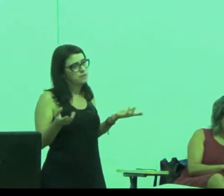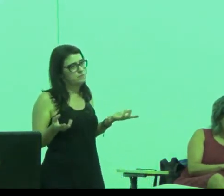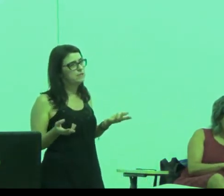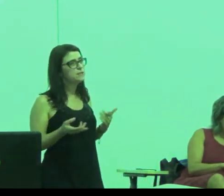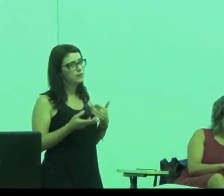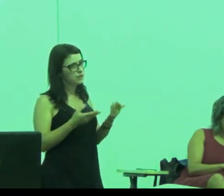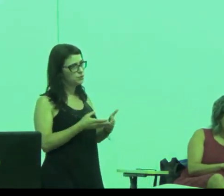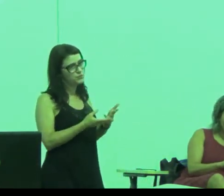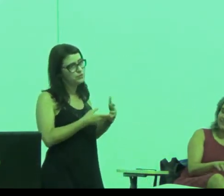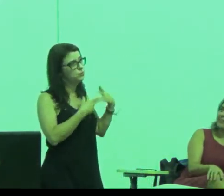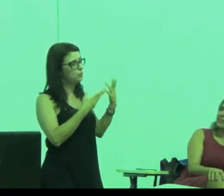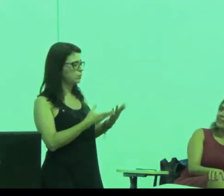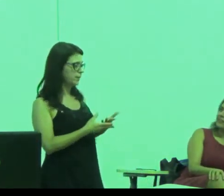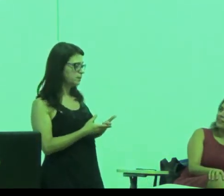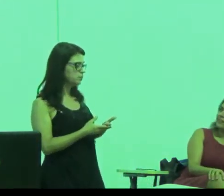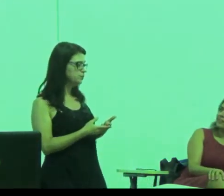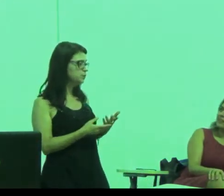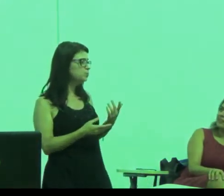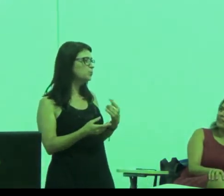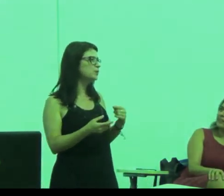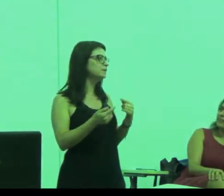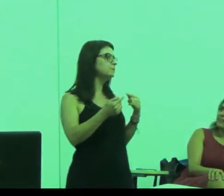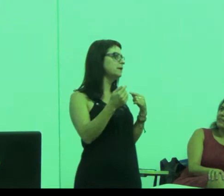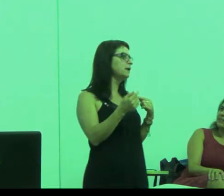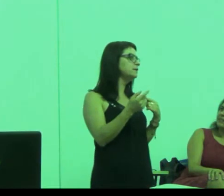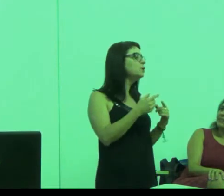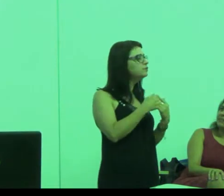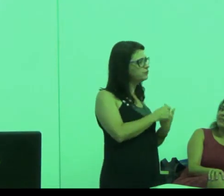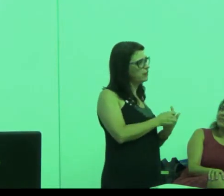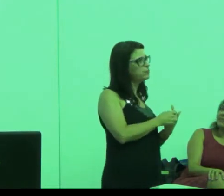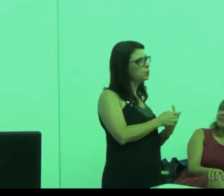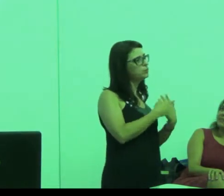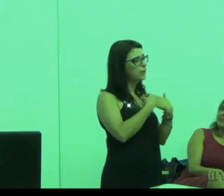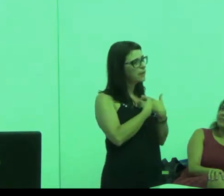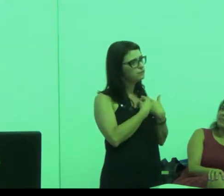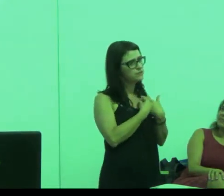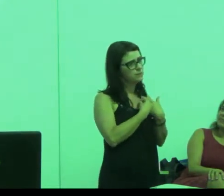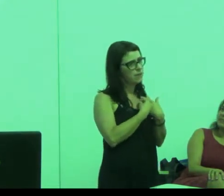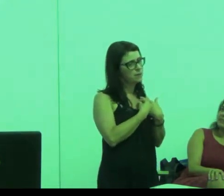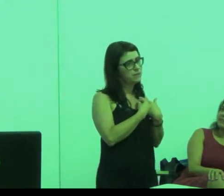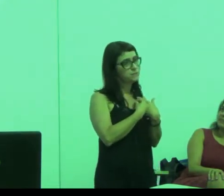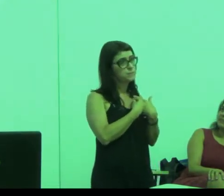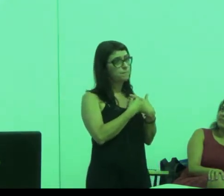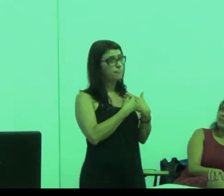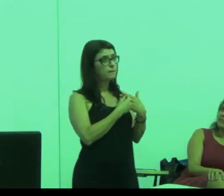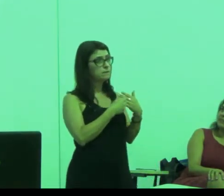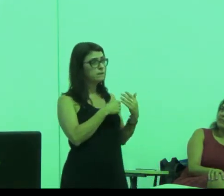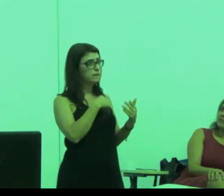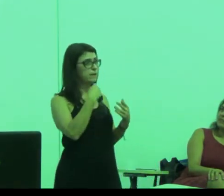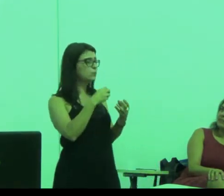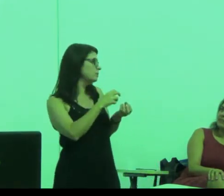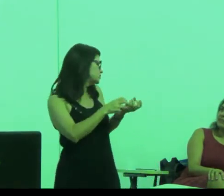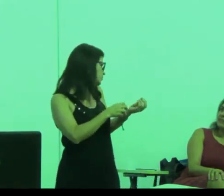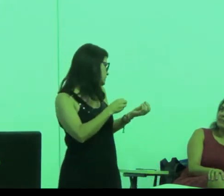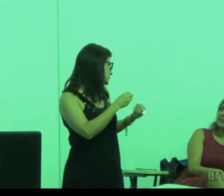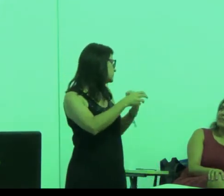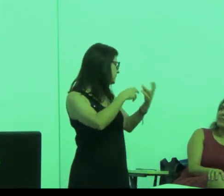se aquilo era resolvido ou não era resolvido, porque também, até o livro ficar pronto, eu ganhava um exemplar, mas era o começo do processo. Até aquilo